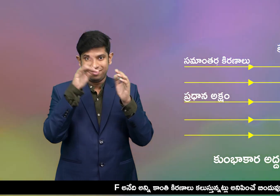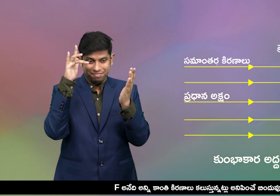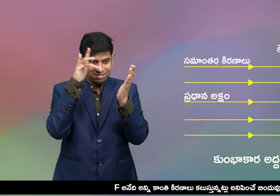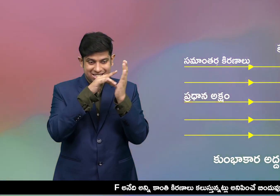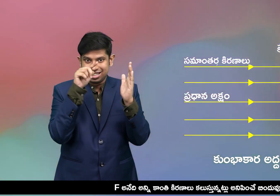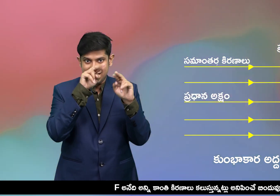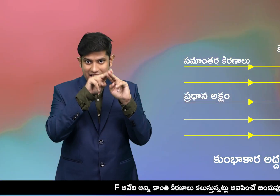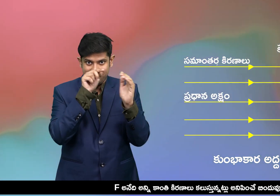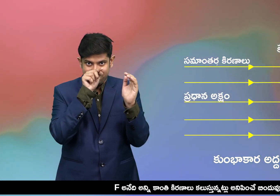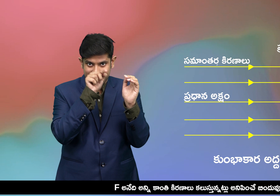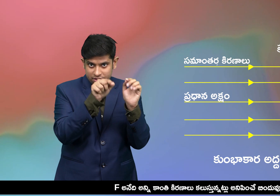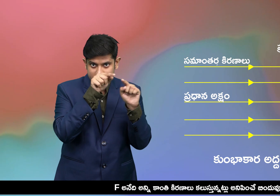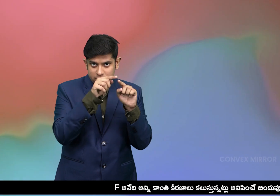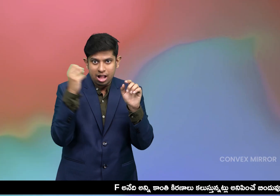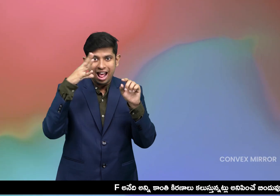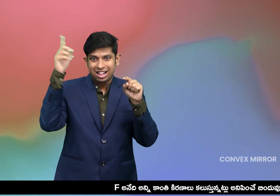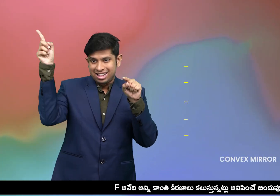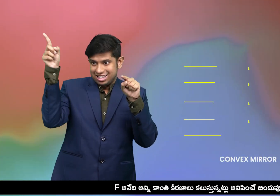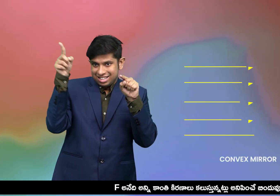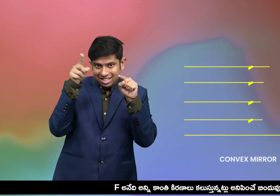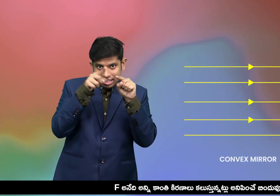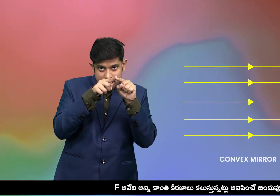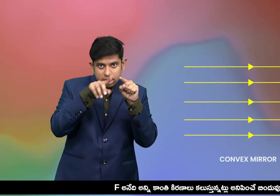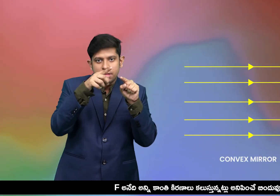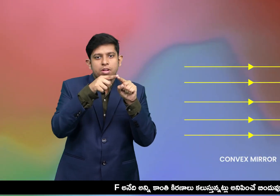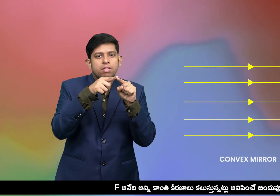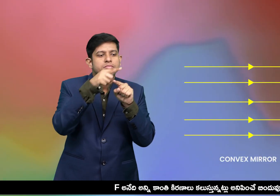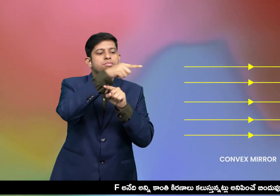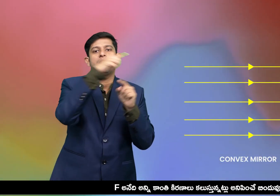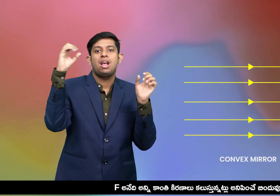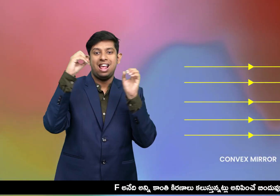ఎఫ్ అనేది అన్ని కాంతి కిరణాలు కలుస్తున్నట్లు అనిపించే బిందువు.